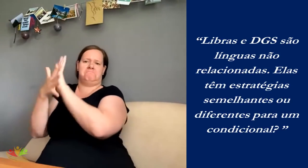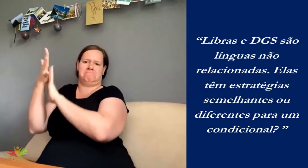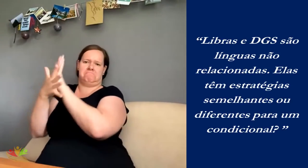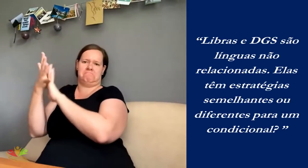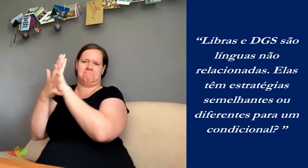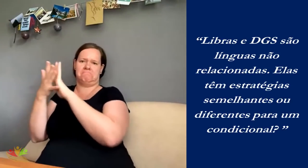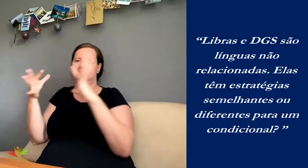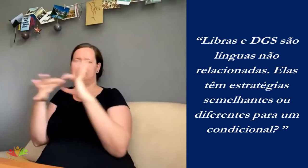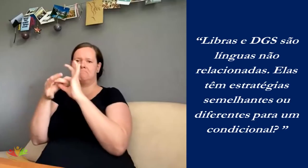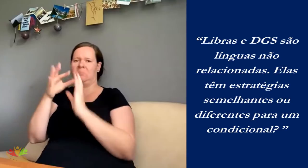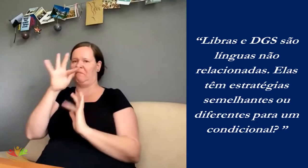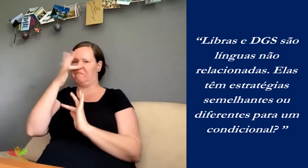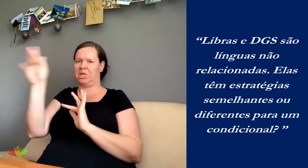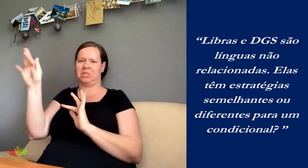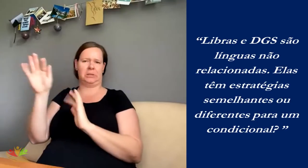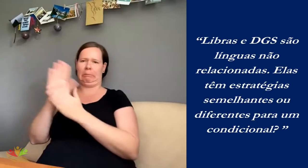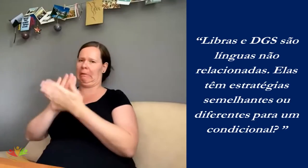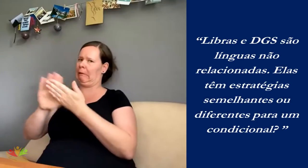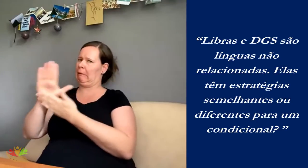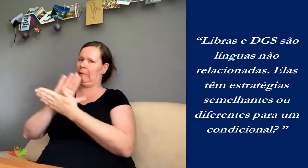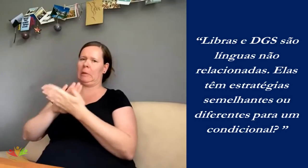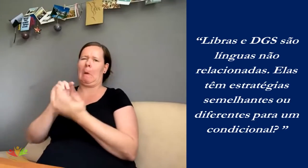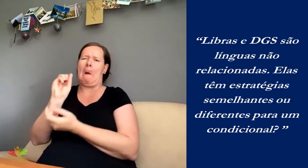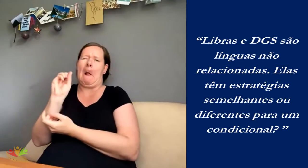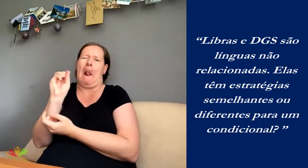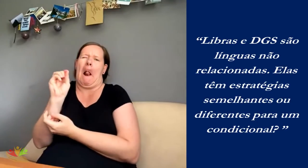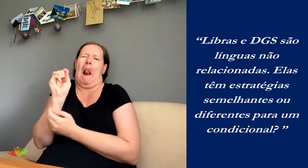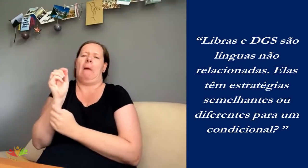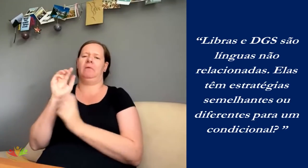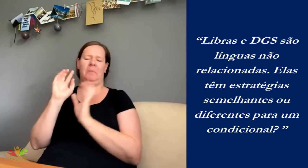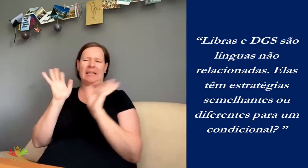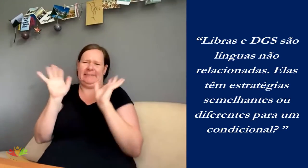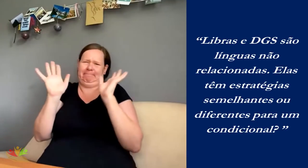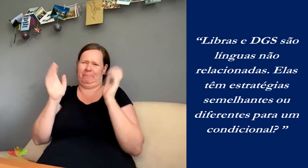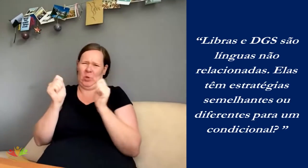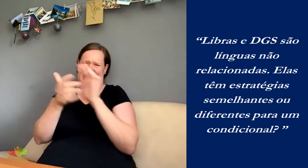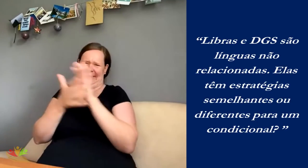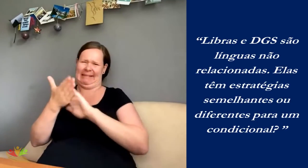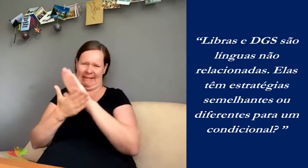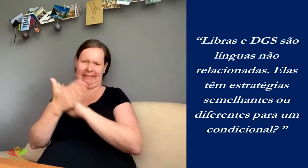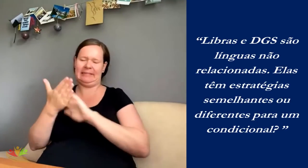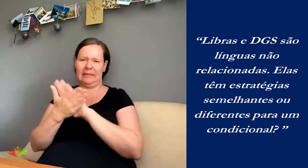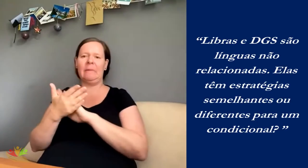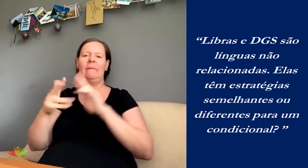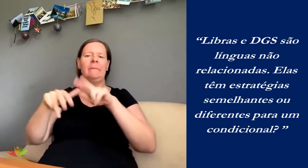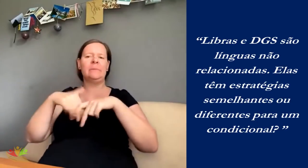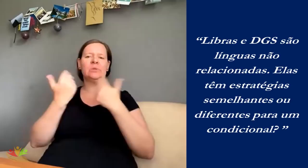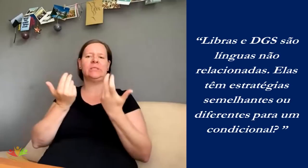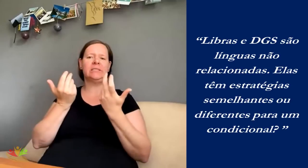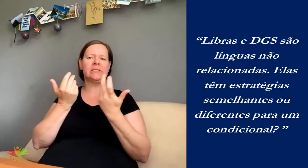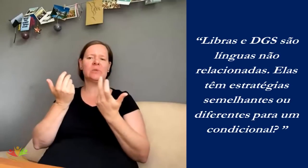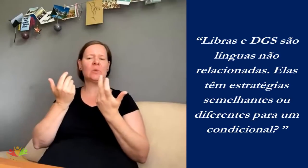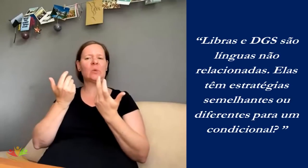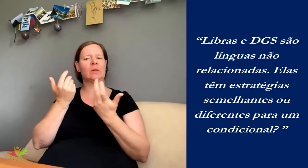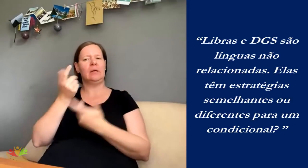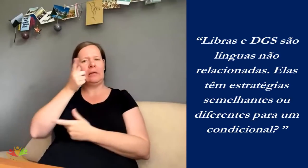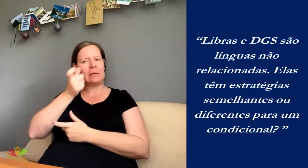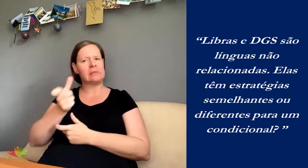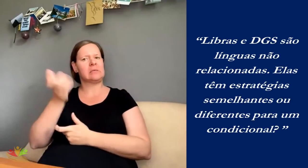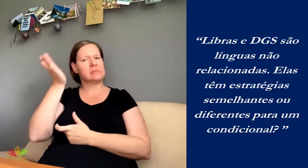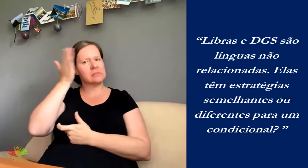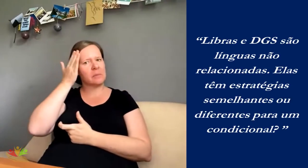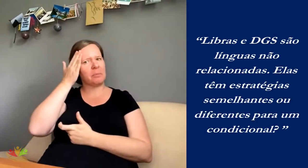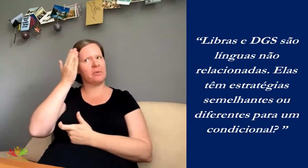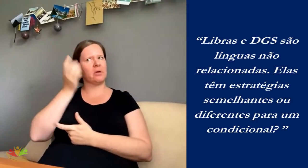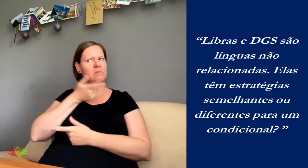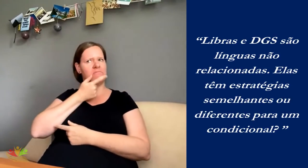alguma relação com a língua de sinais brasileira. A gente sabe da influência da língua de sinais francesa, mas não há nenhum histórico, por exemplo, de língua de sinais francesa com a